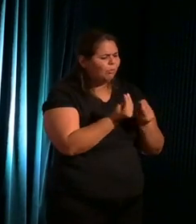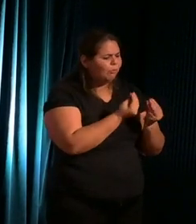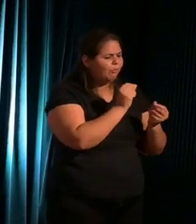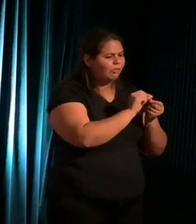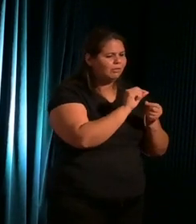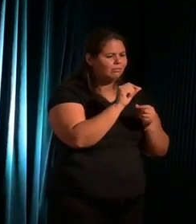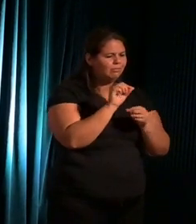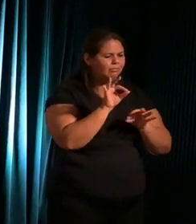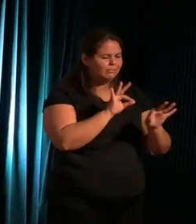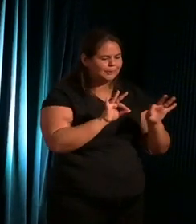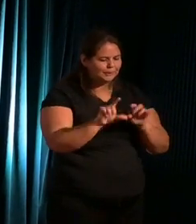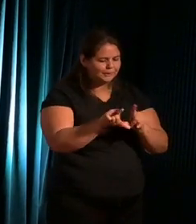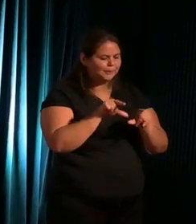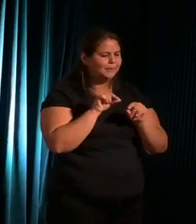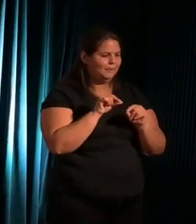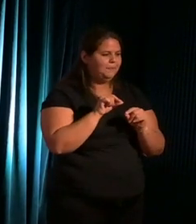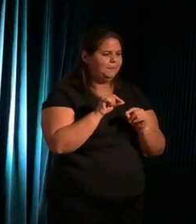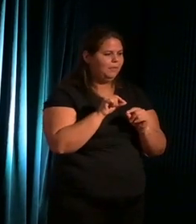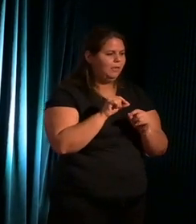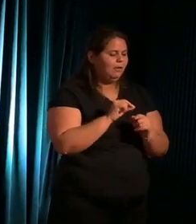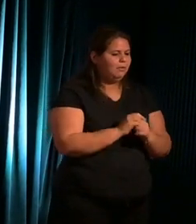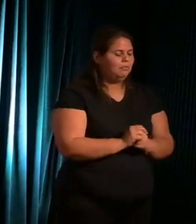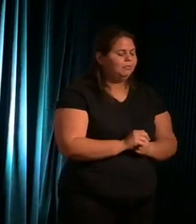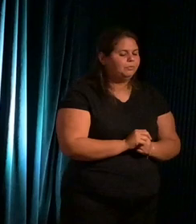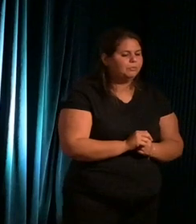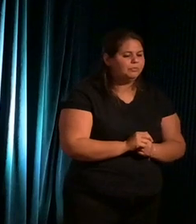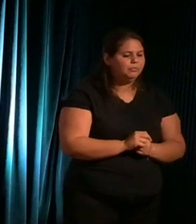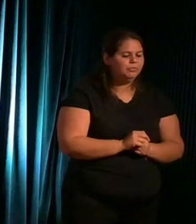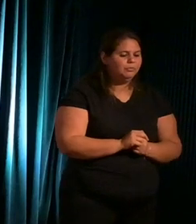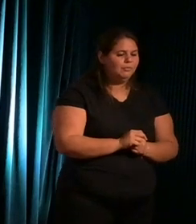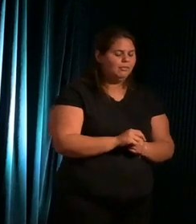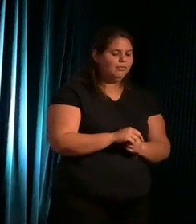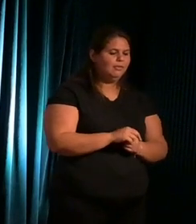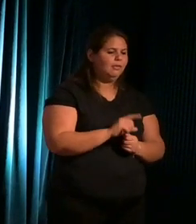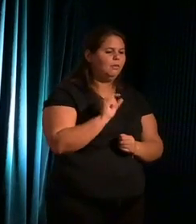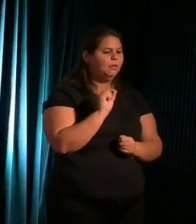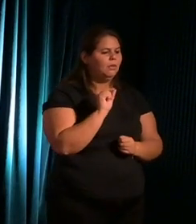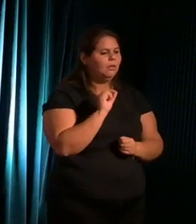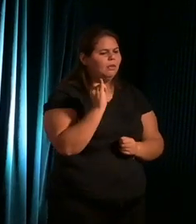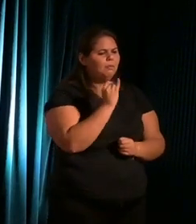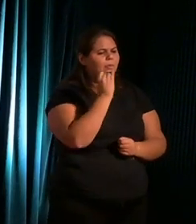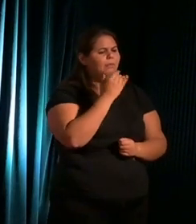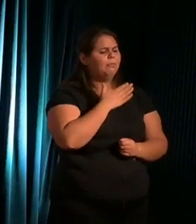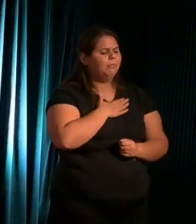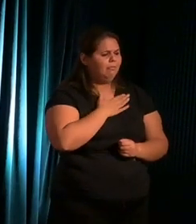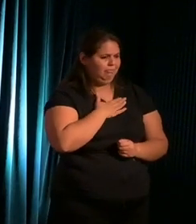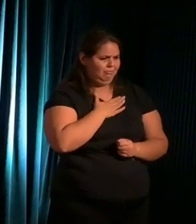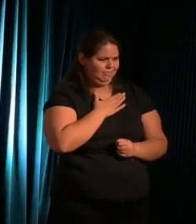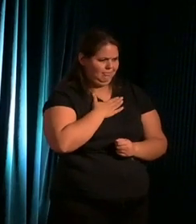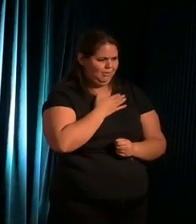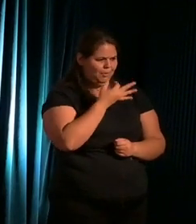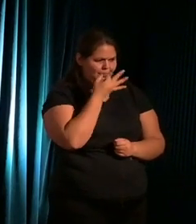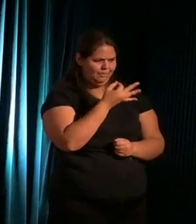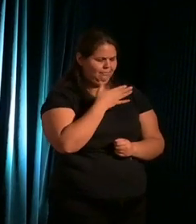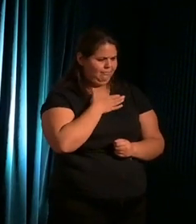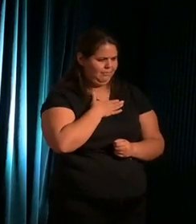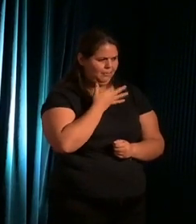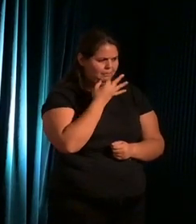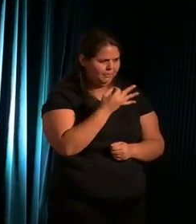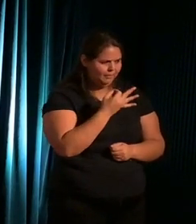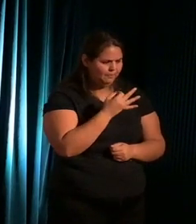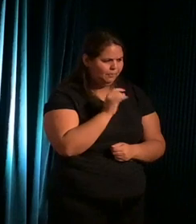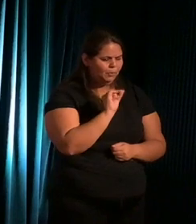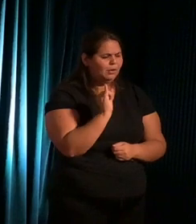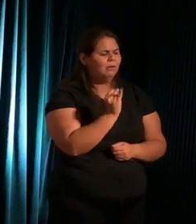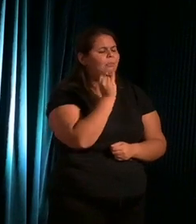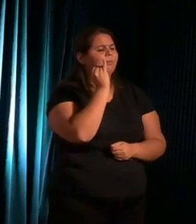E nesse sentido, o que foi algo muito importante, do meu ponto de vista pessoal, na verdade,